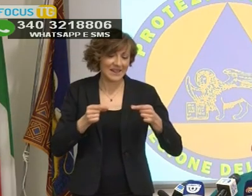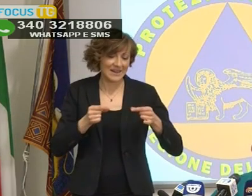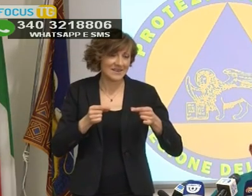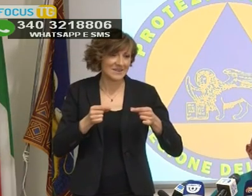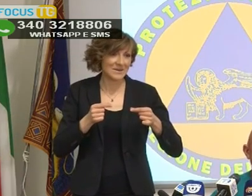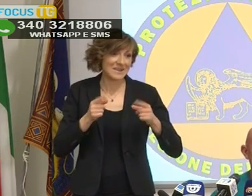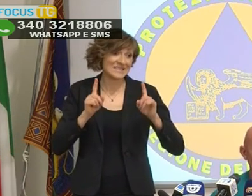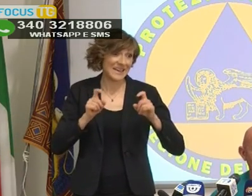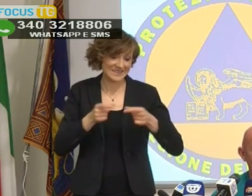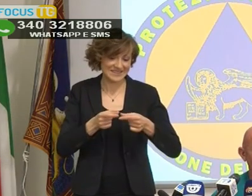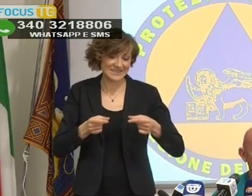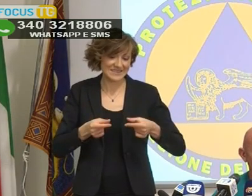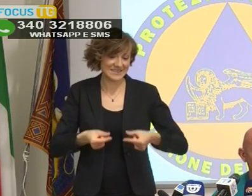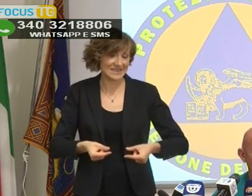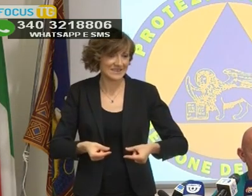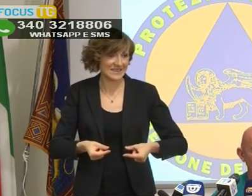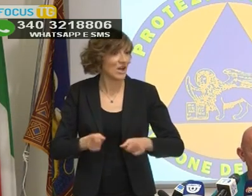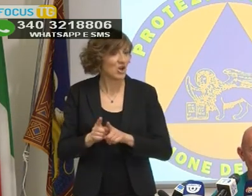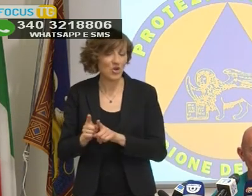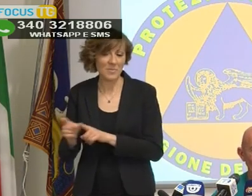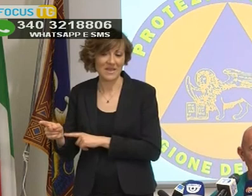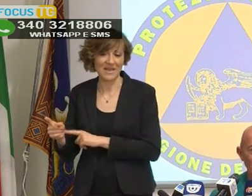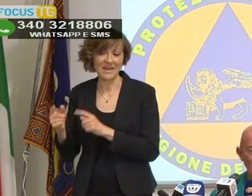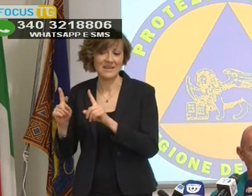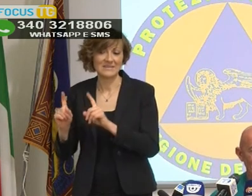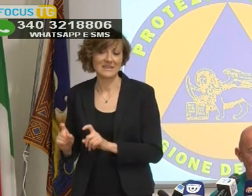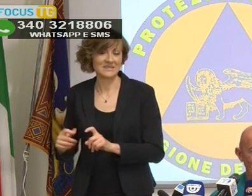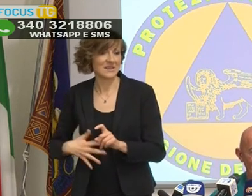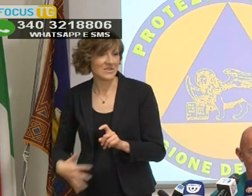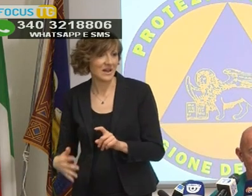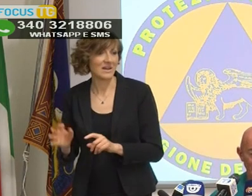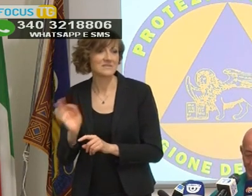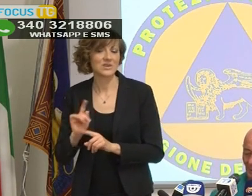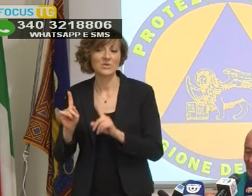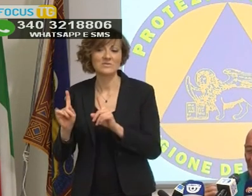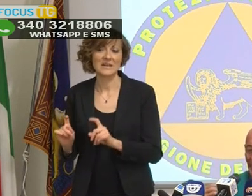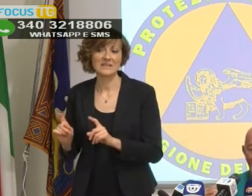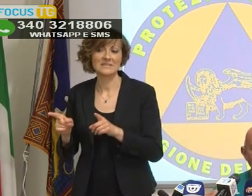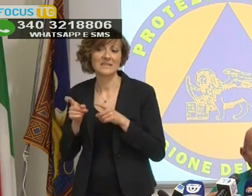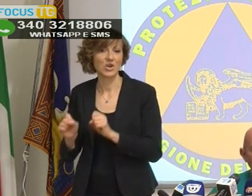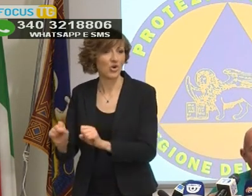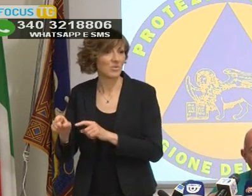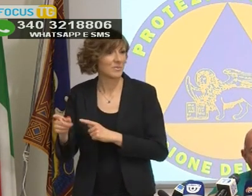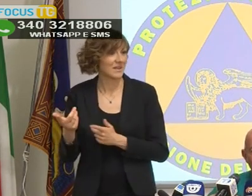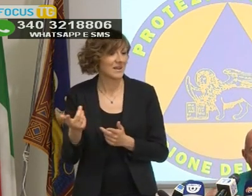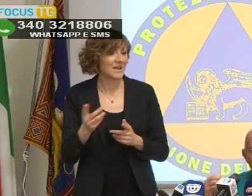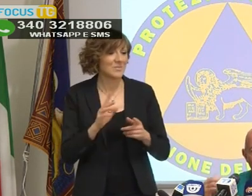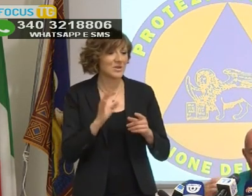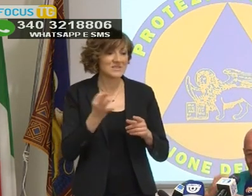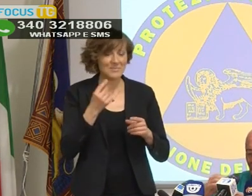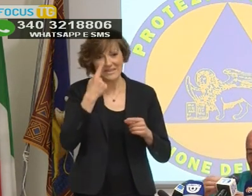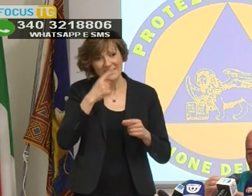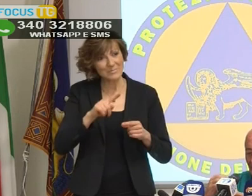test, come si usa nel test della gravidanza, come si usa per il test degli anticorpi, no? E ha sempre questo